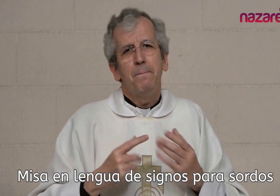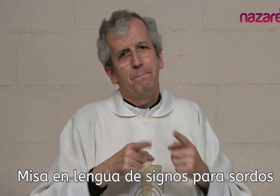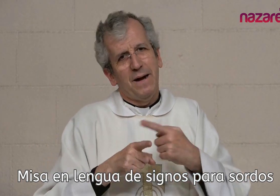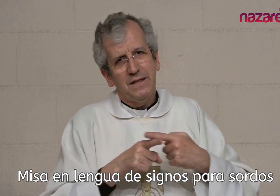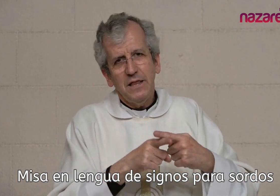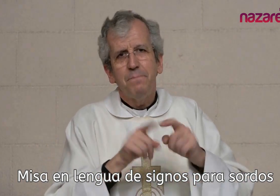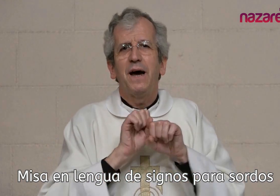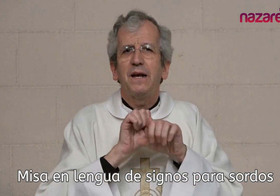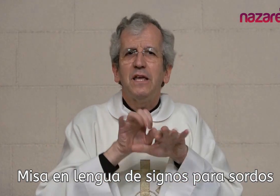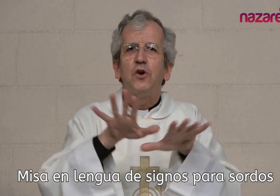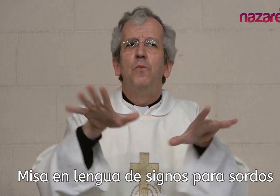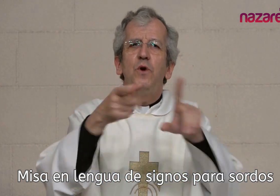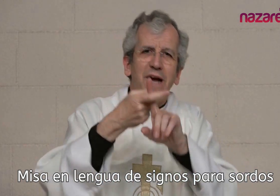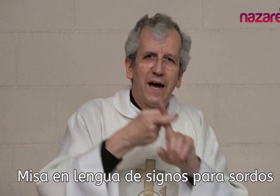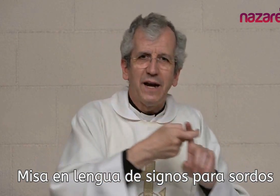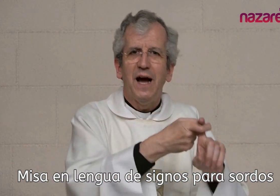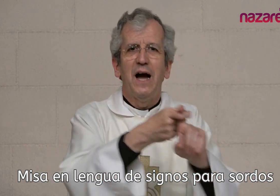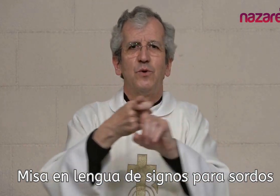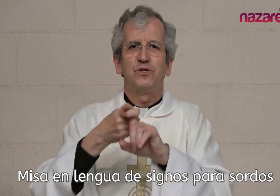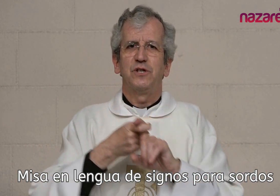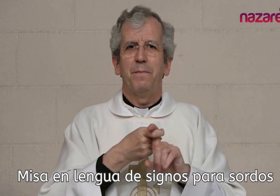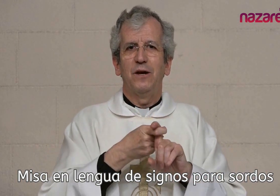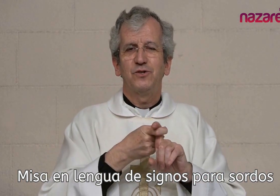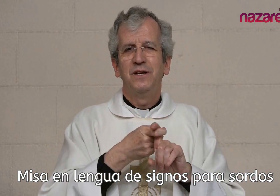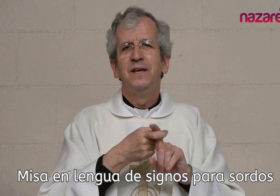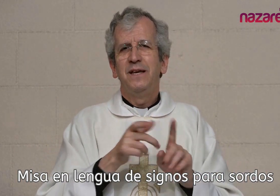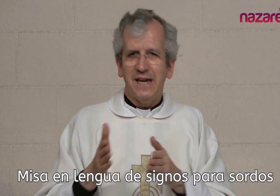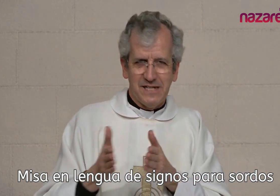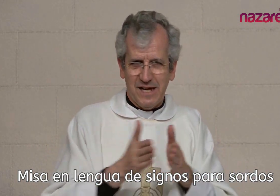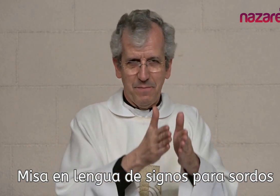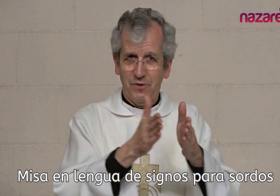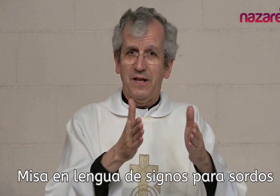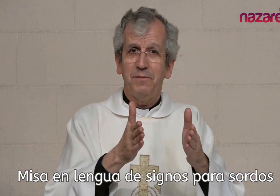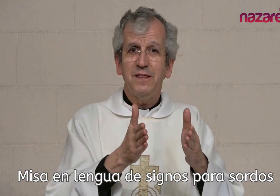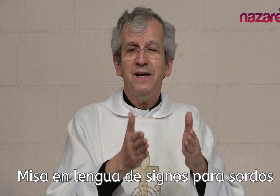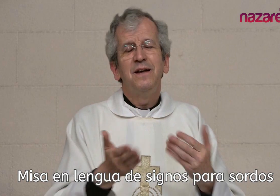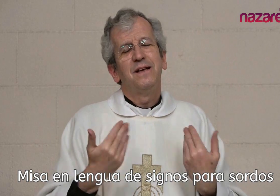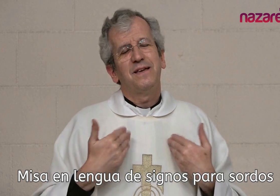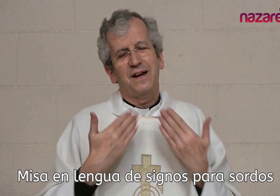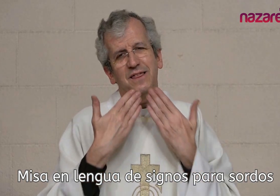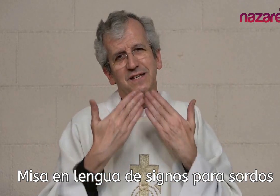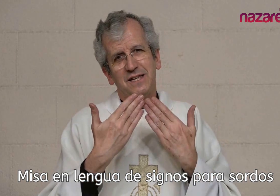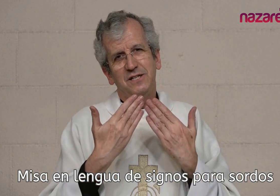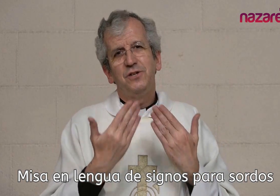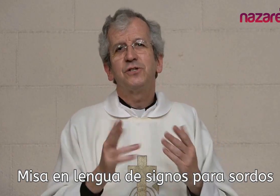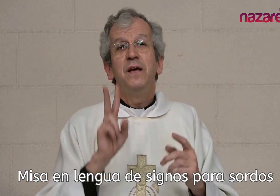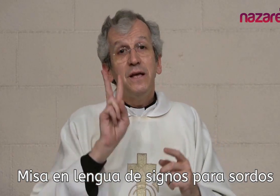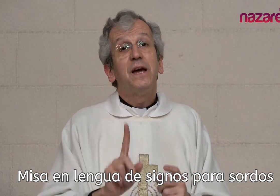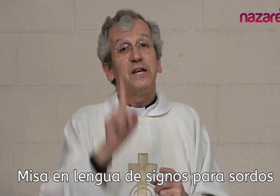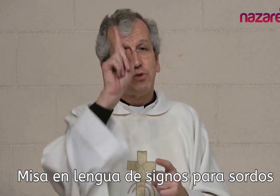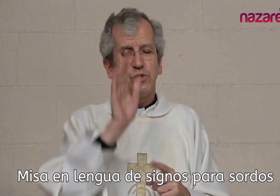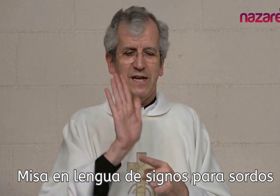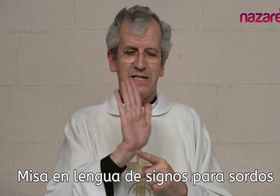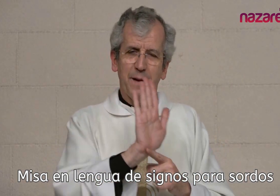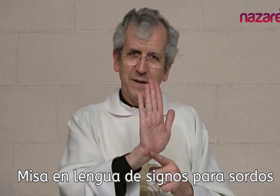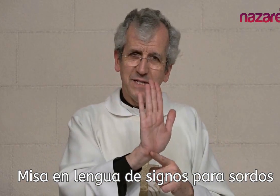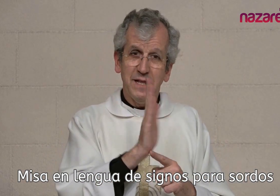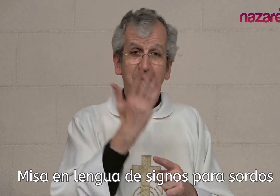vivir, participar y comunicar a nuestros hermanos. Ese camino de la vida, que gracias a Dios Jesús está